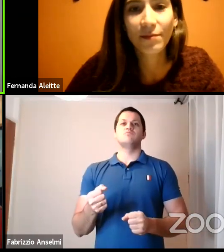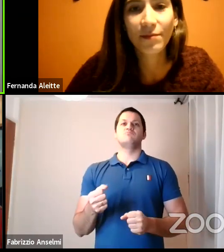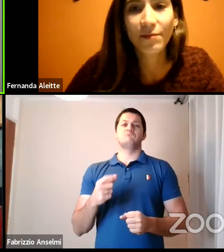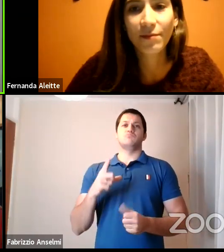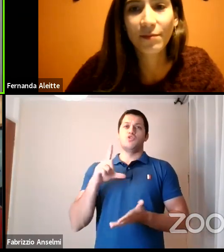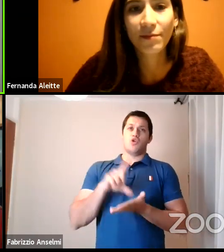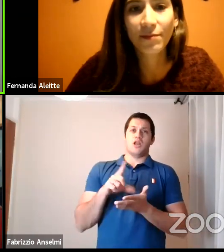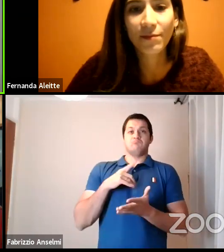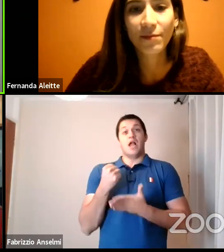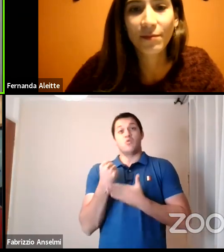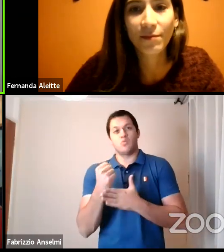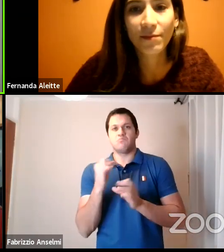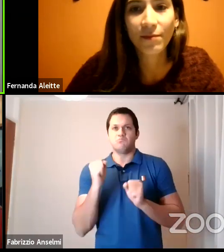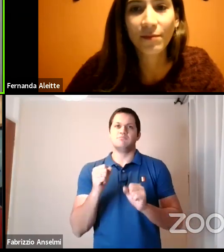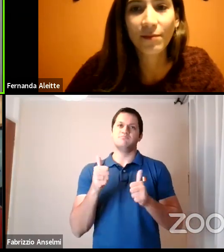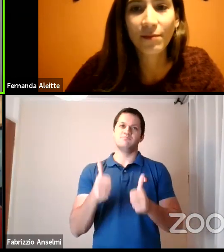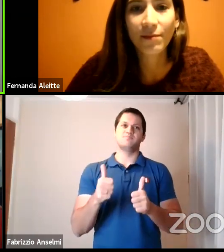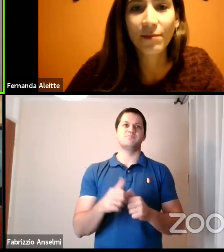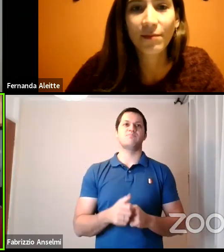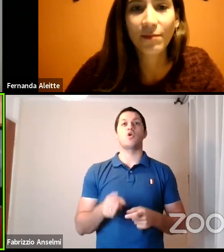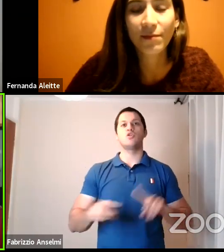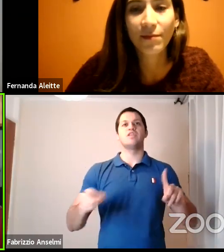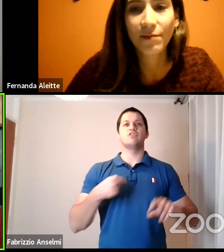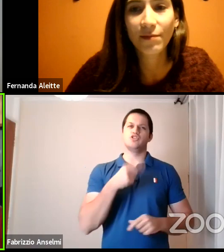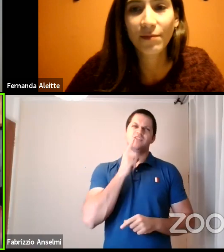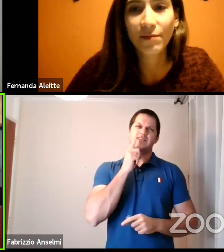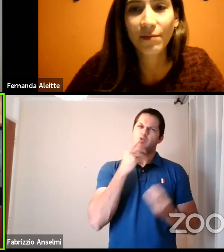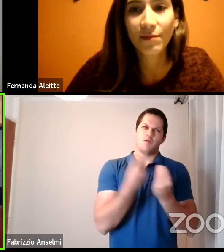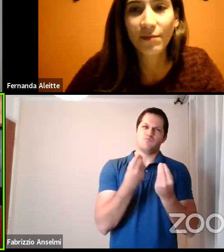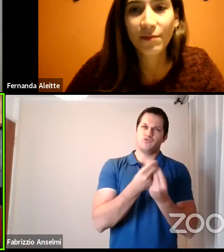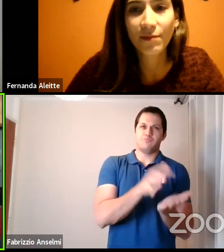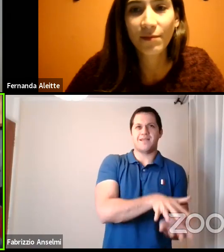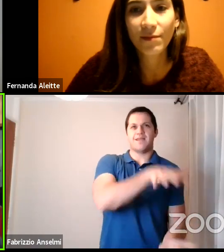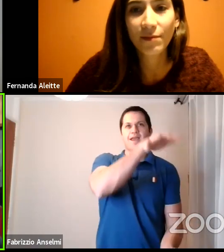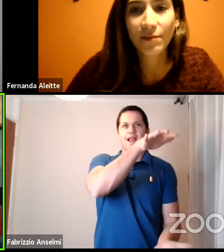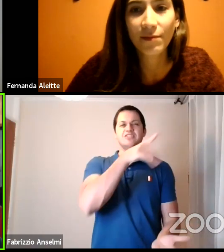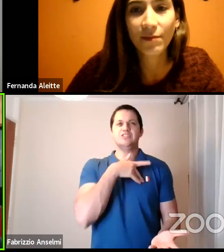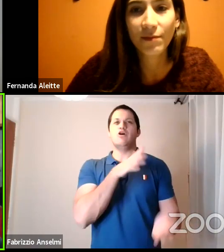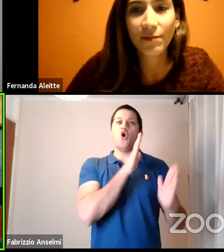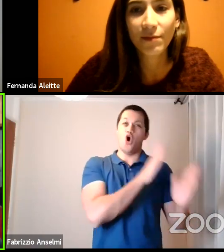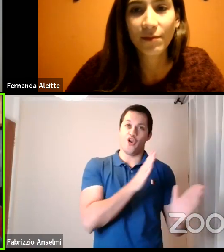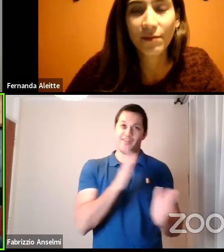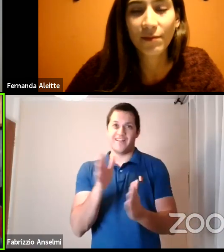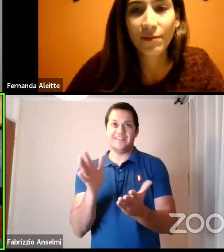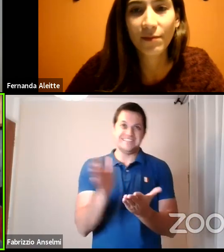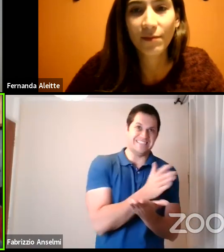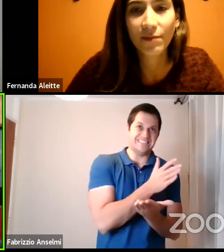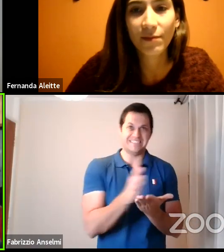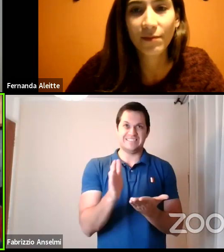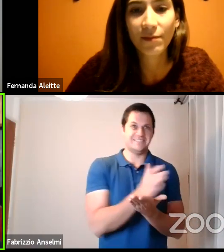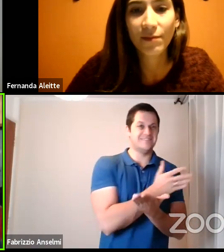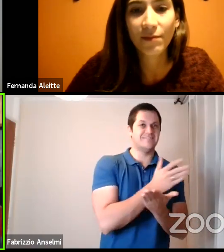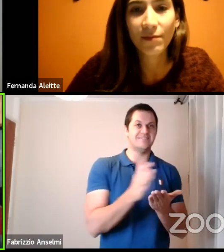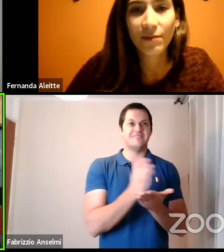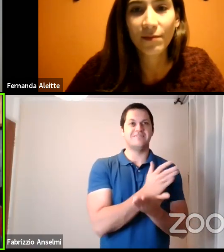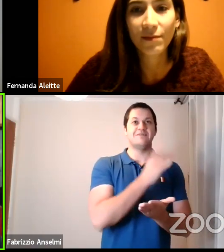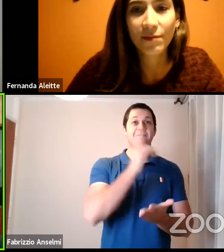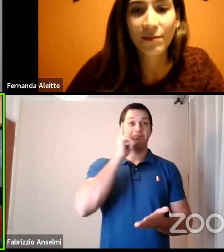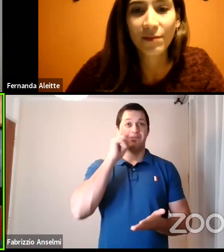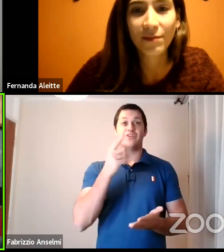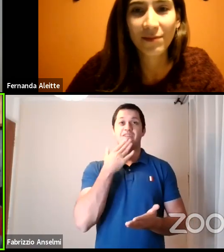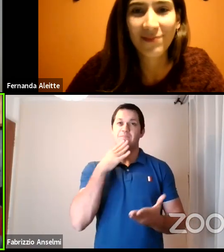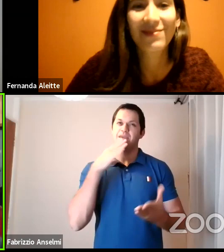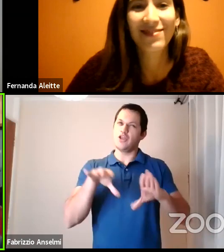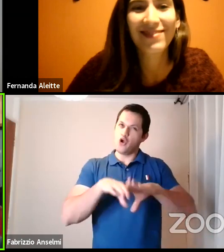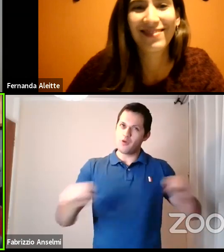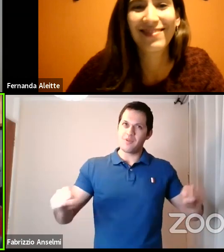Perfecto. Yo tengo harto material junto, he ido ordenándolo, pero tenemos comprometido a ponerle un poquito de diseño,